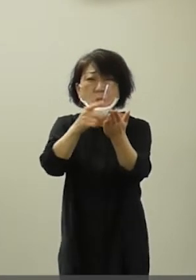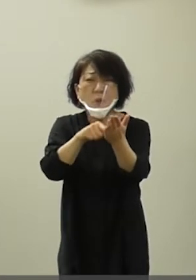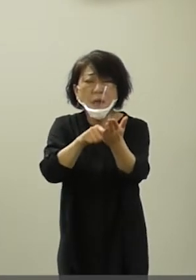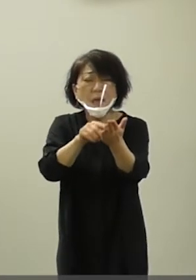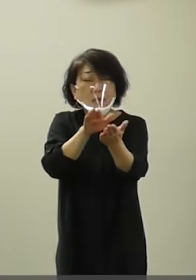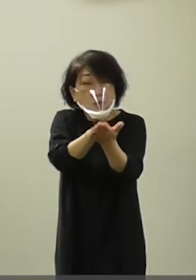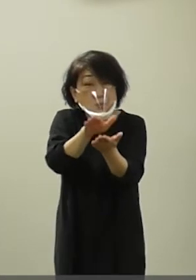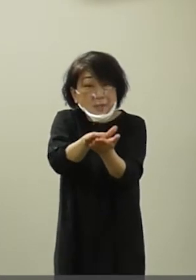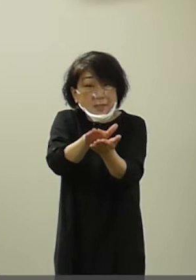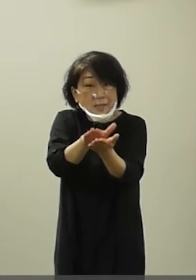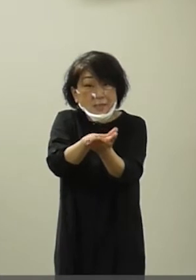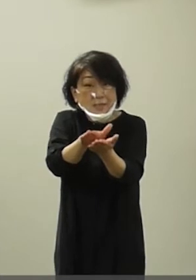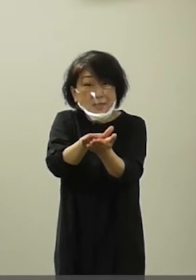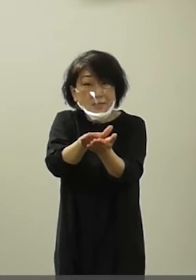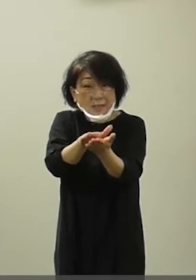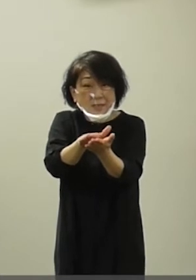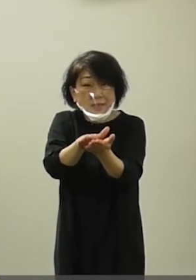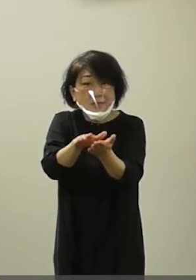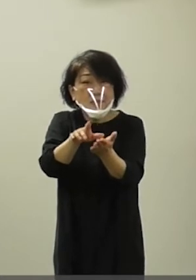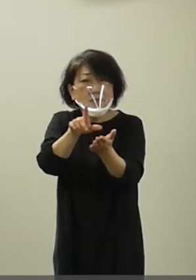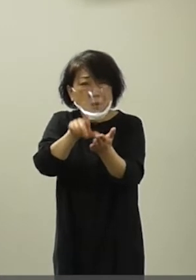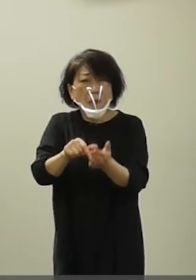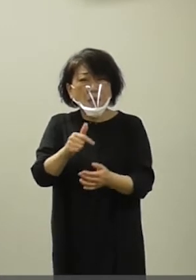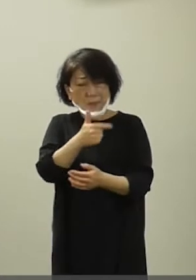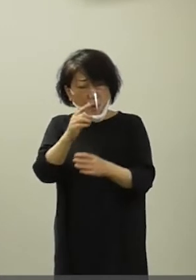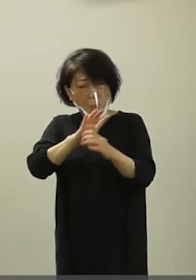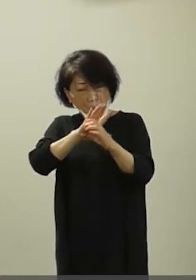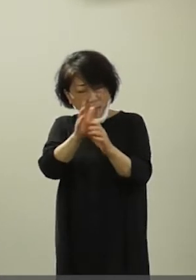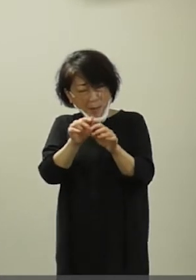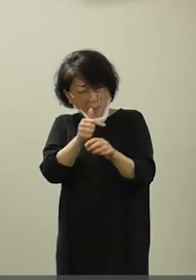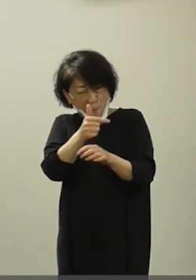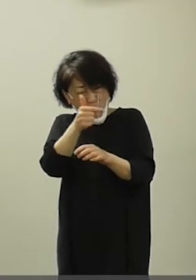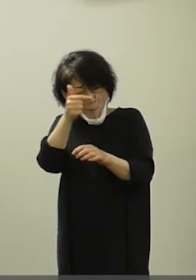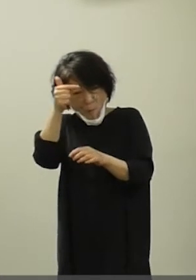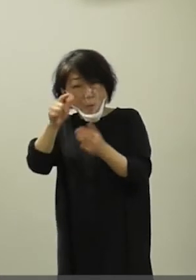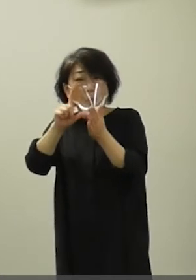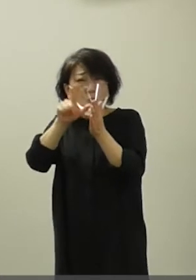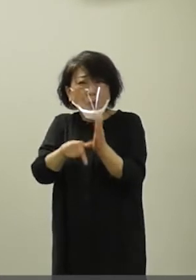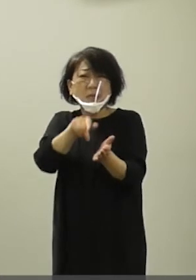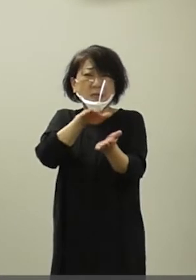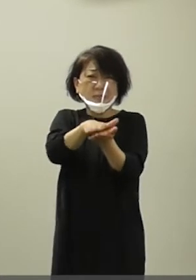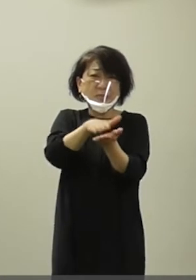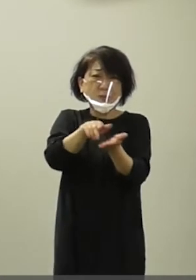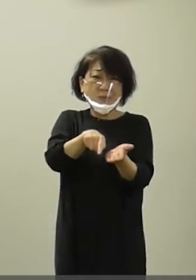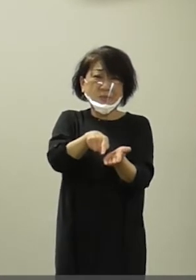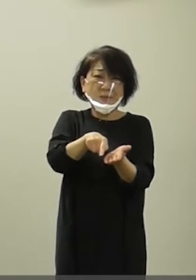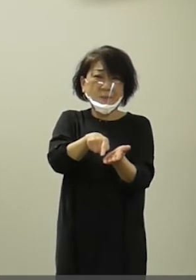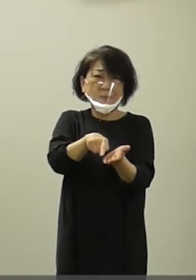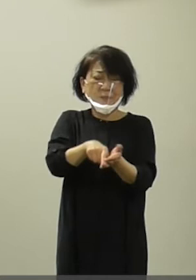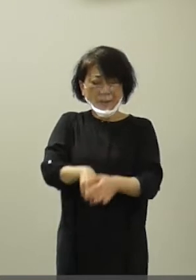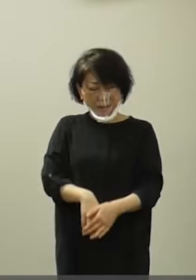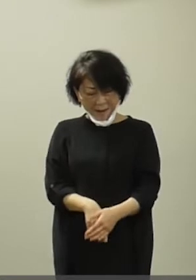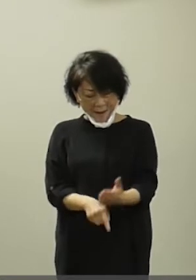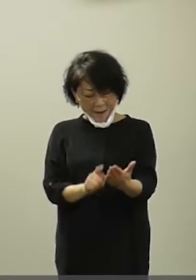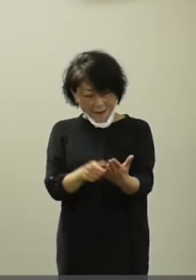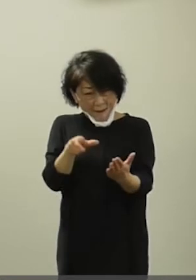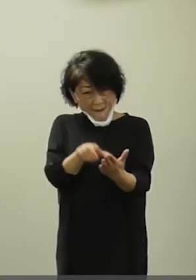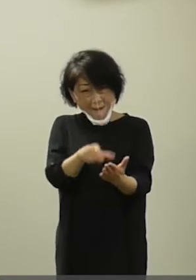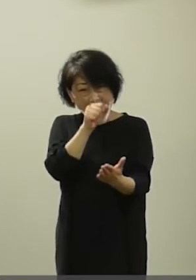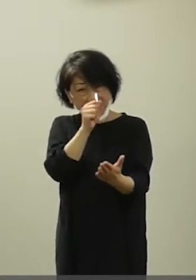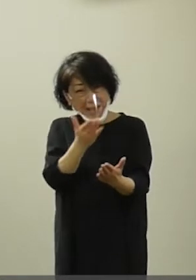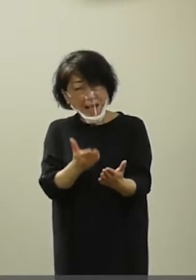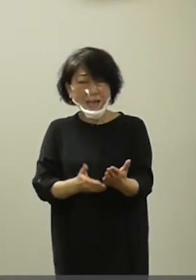時先やのご質問あっぱ大変厳しい時だったので非常に悩みました